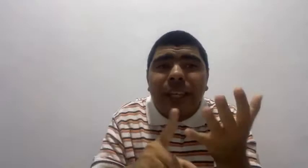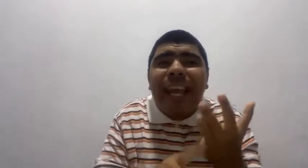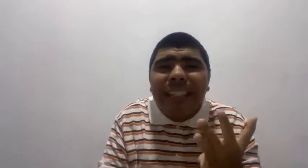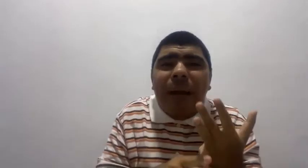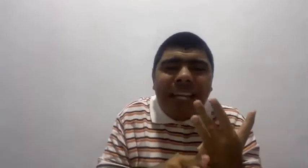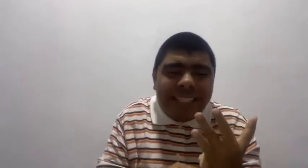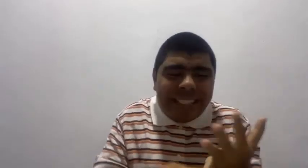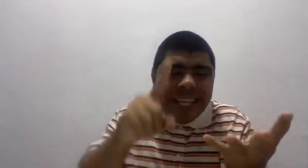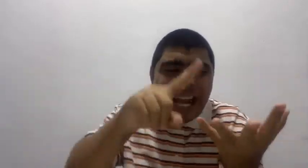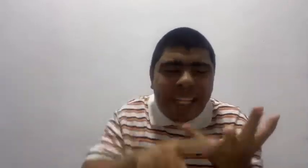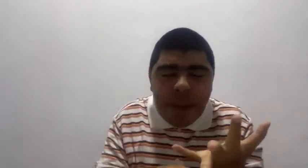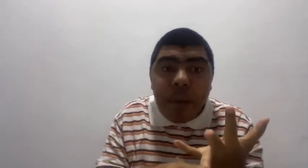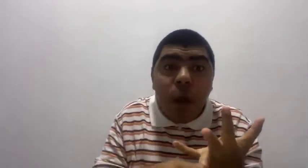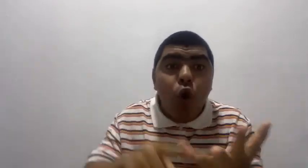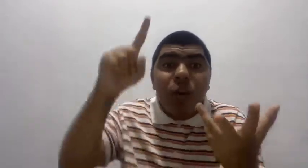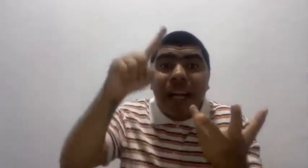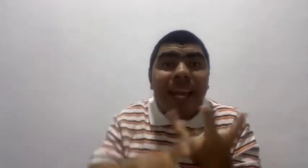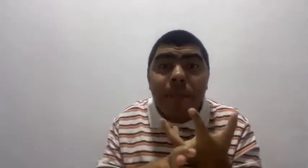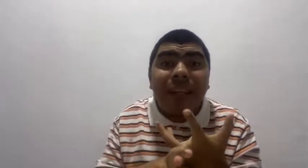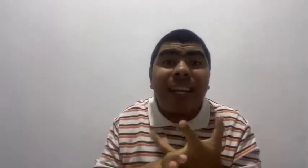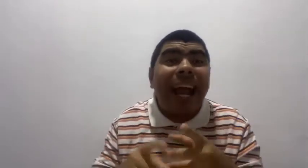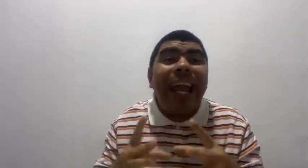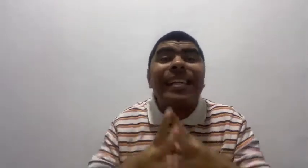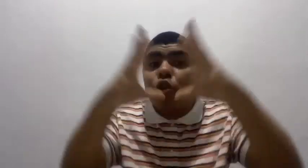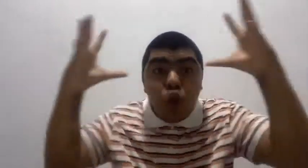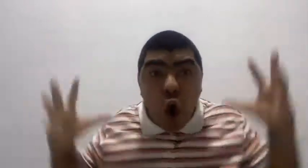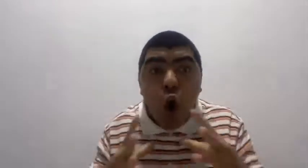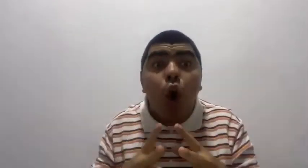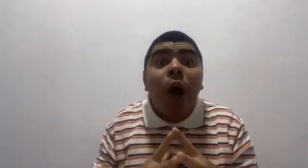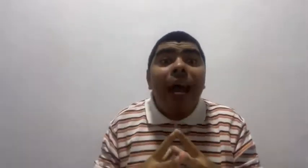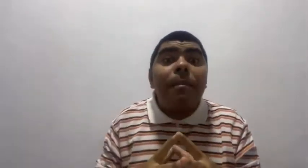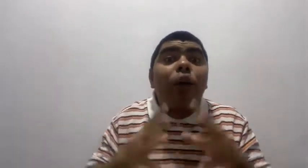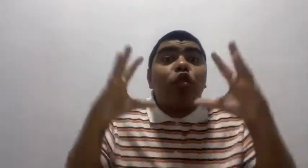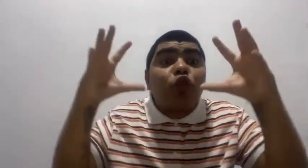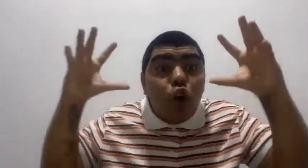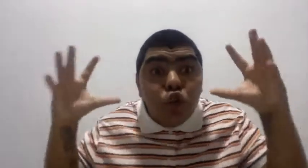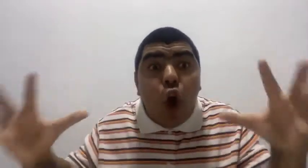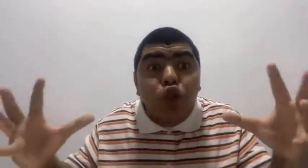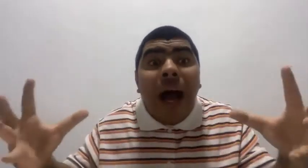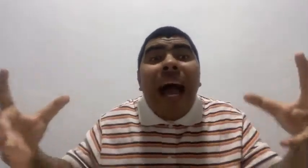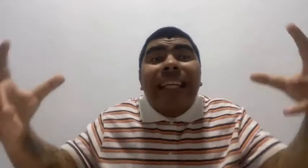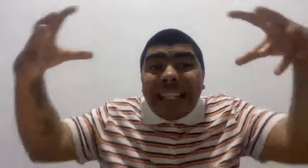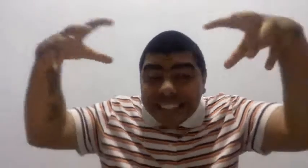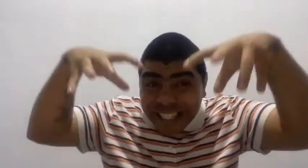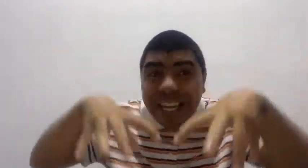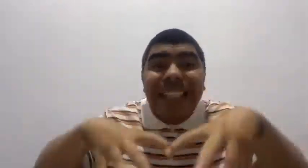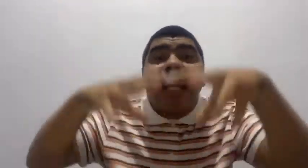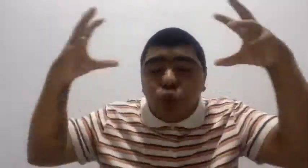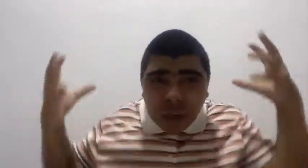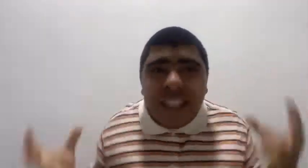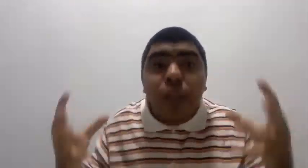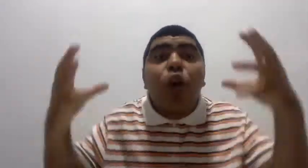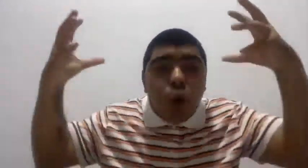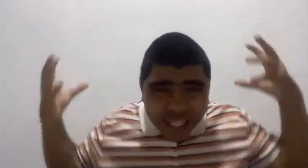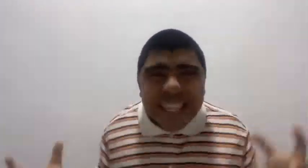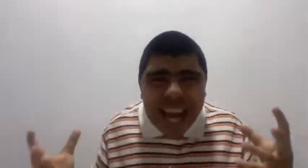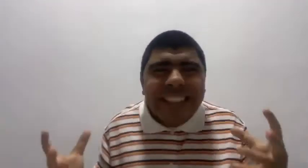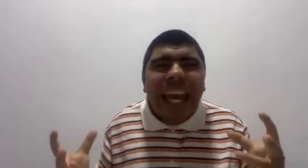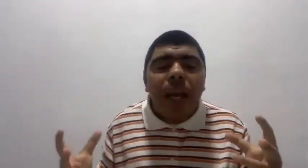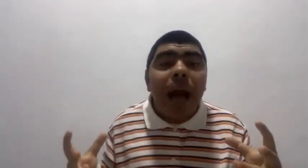quién me critica, quién me juzga, quién me hace la guerra. No, hermano, eso son cosas que tienen que suceder como creyentes, hermano.